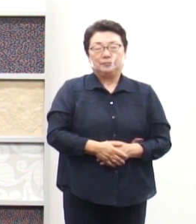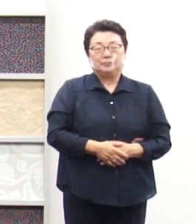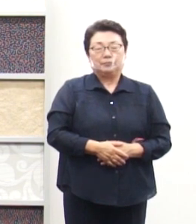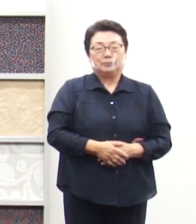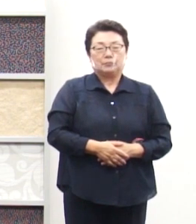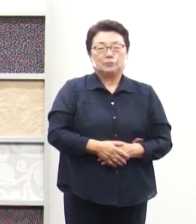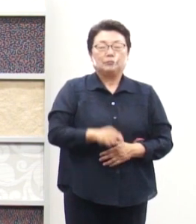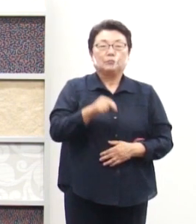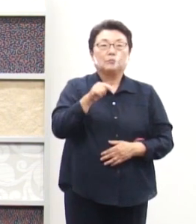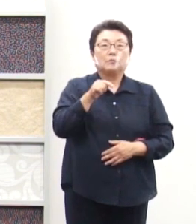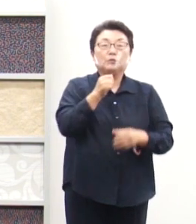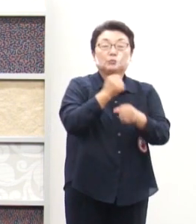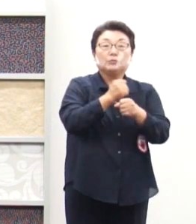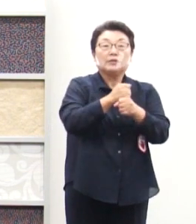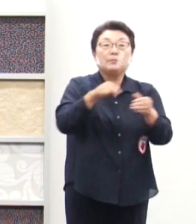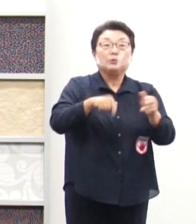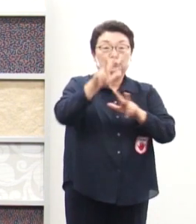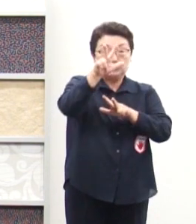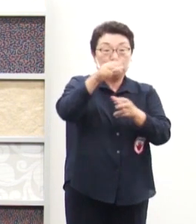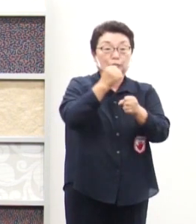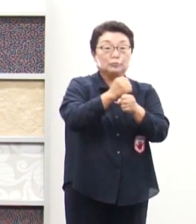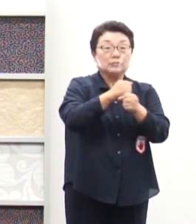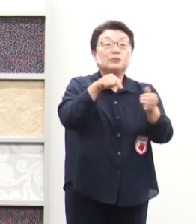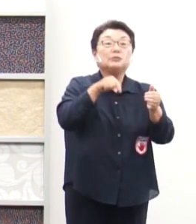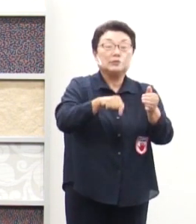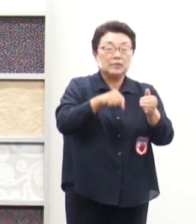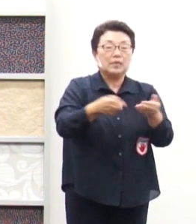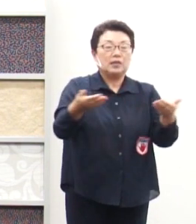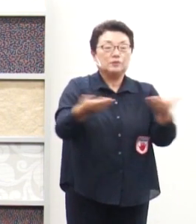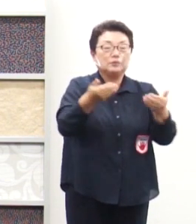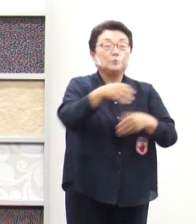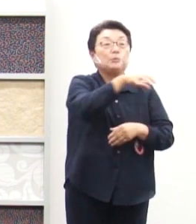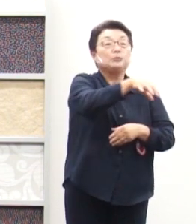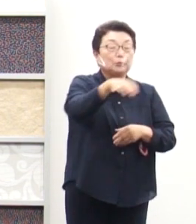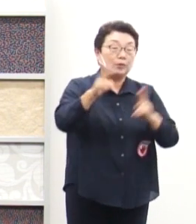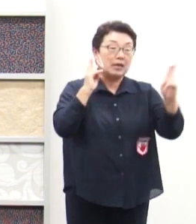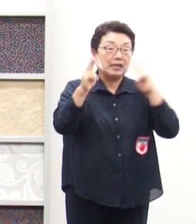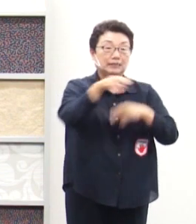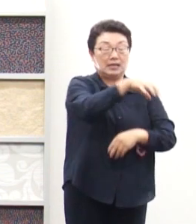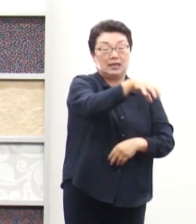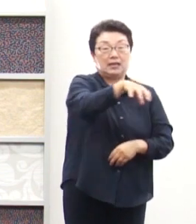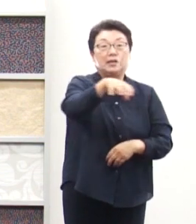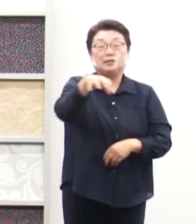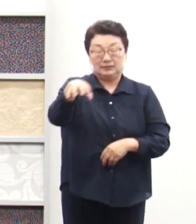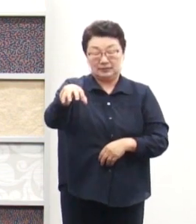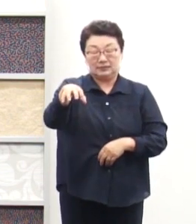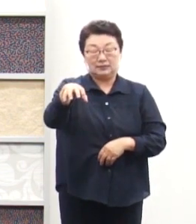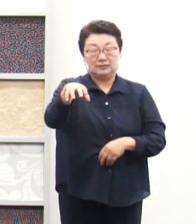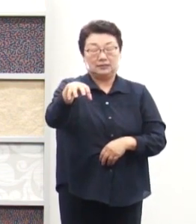こういうものをですね、通じまして、各事業所、でですね、